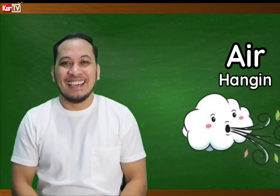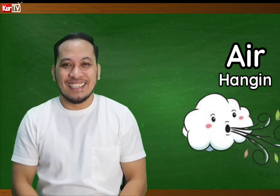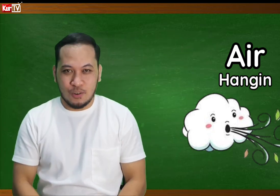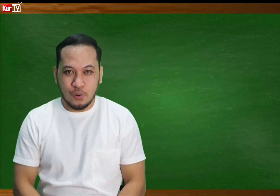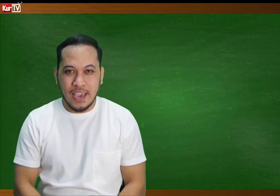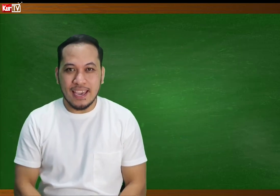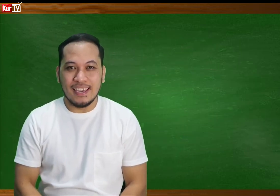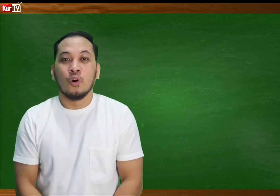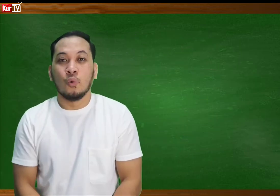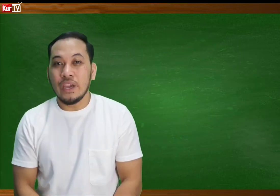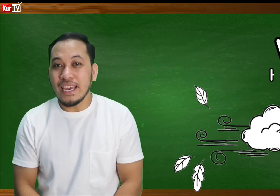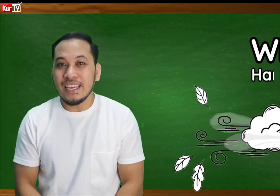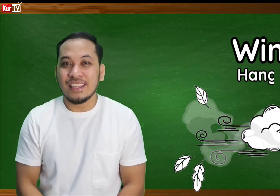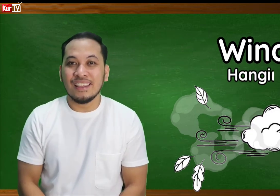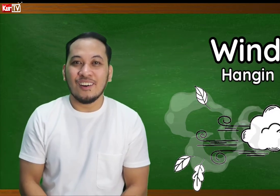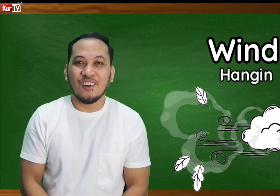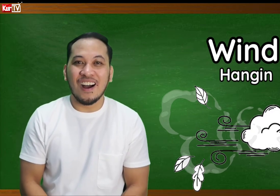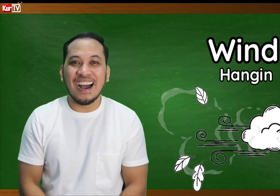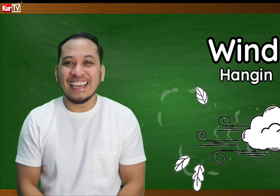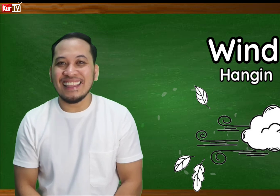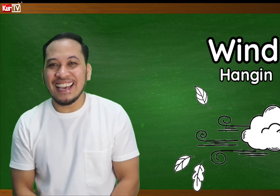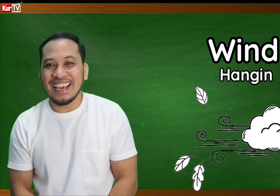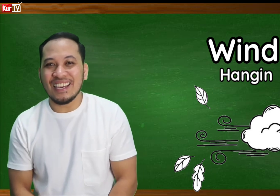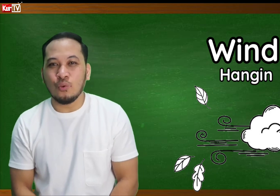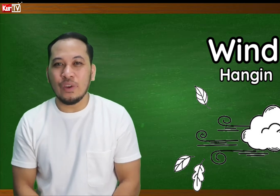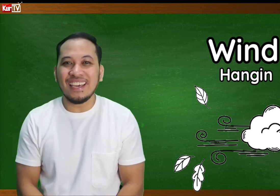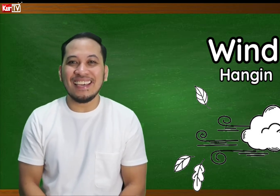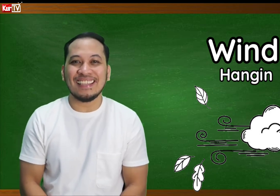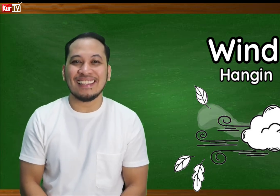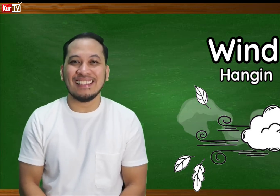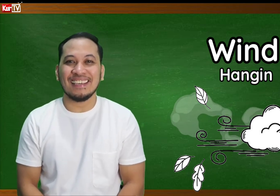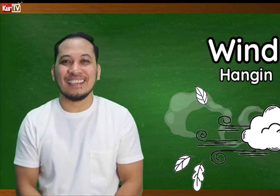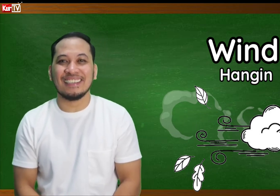Yes. Okay. Wind. O, hangin din. Wind.